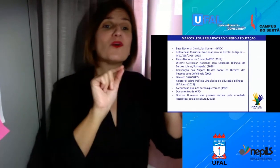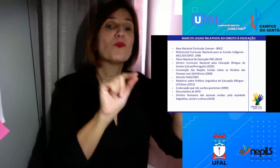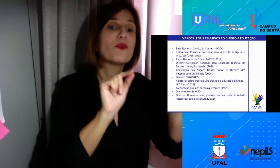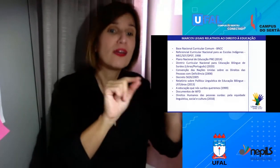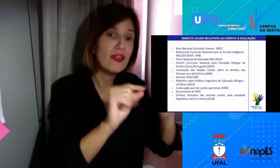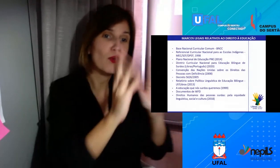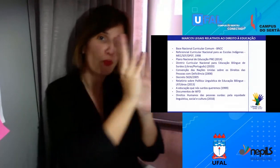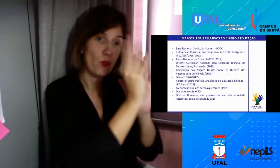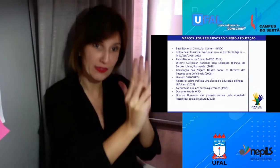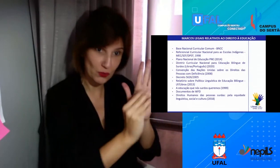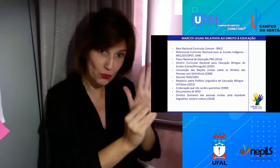tudo bem?